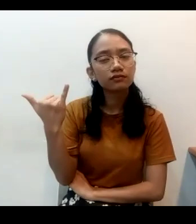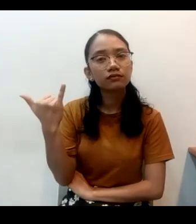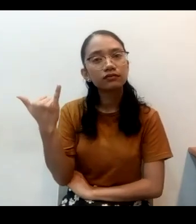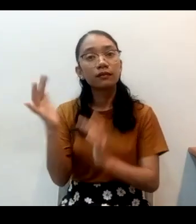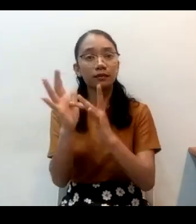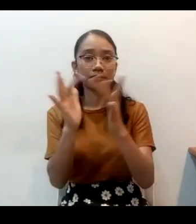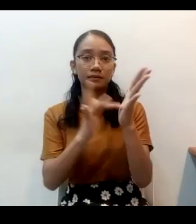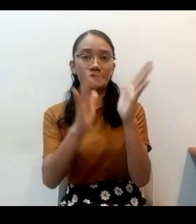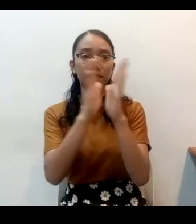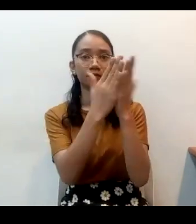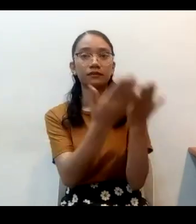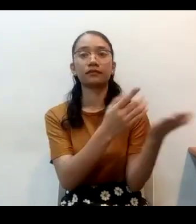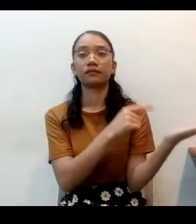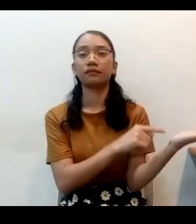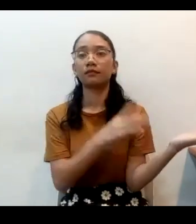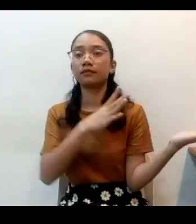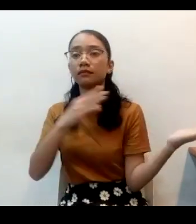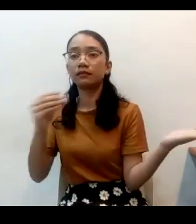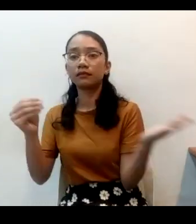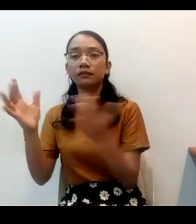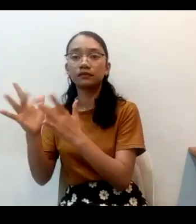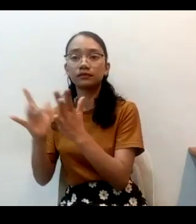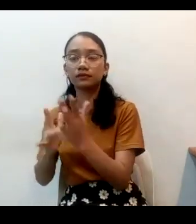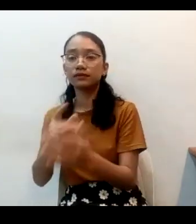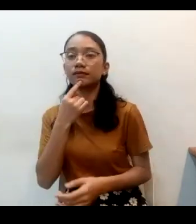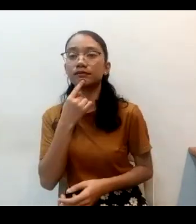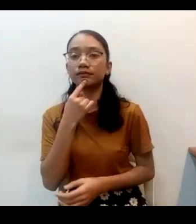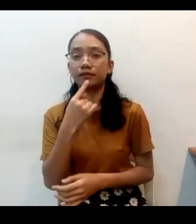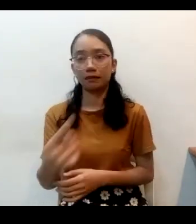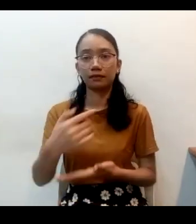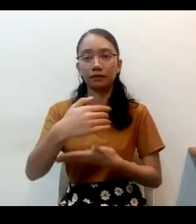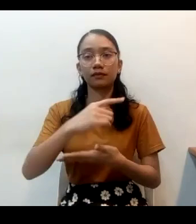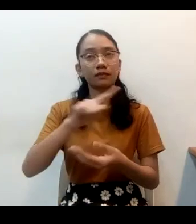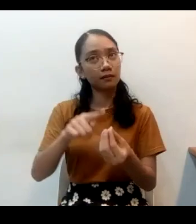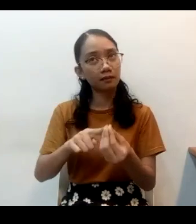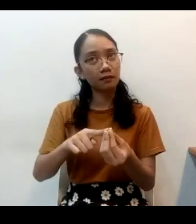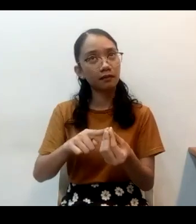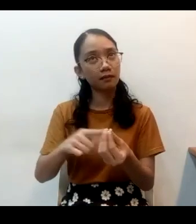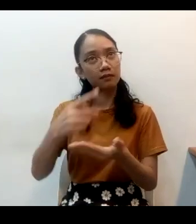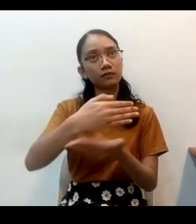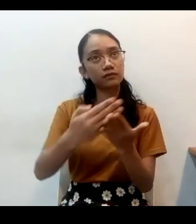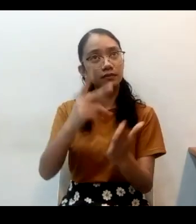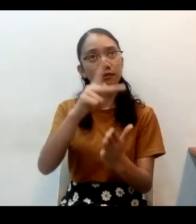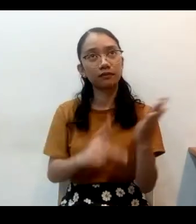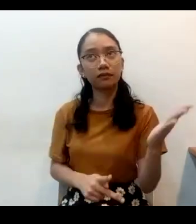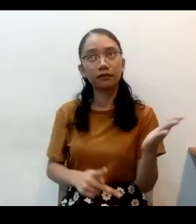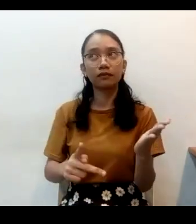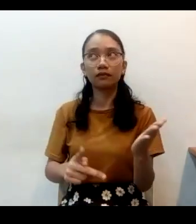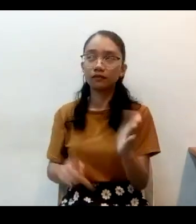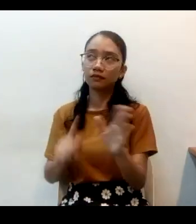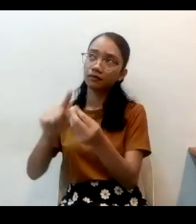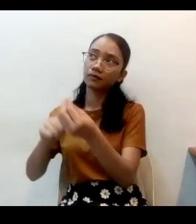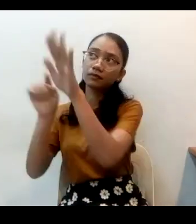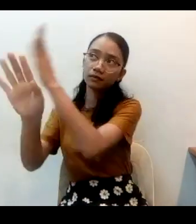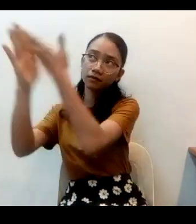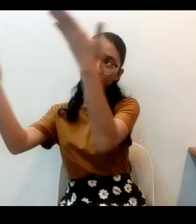Bible and Jesus mention about the some part of the heavens and the earth? At bakit ba sa Biblia at sa Kristo ay